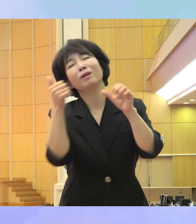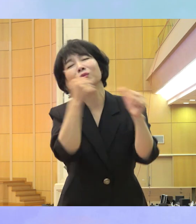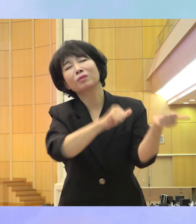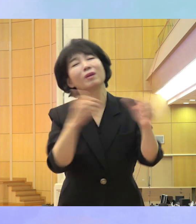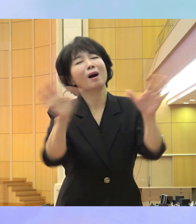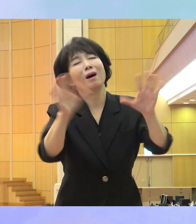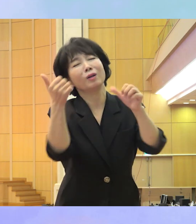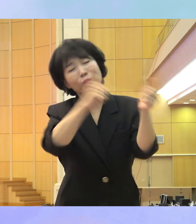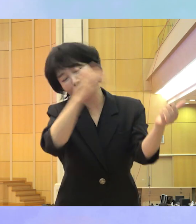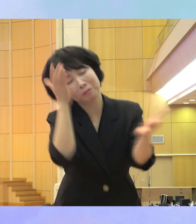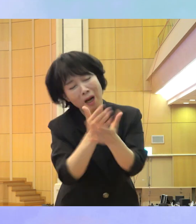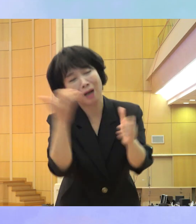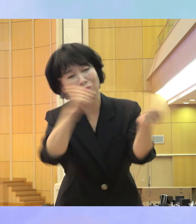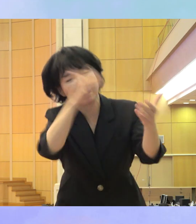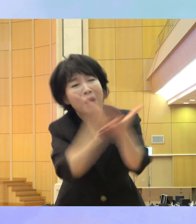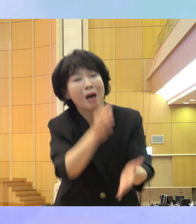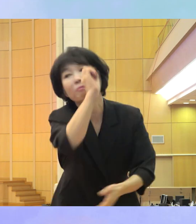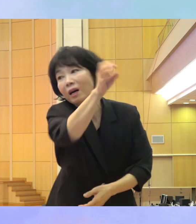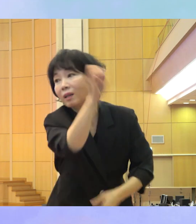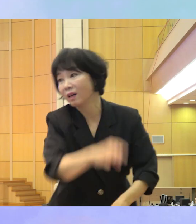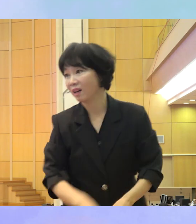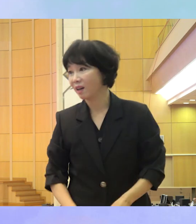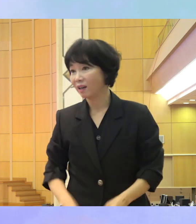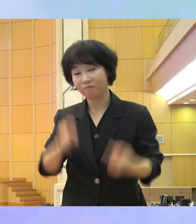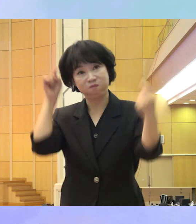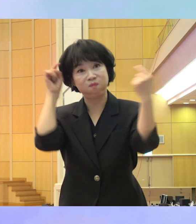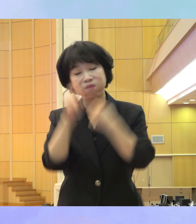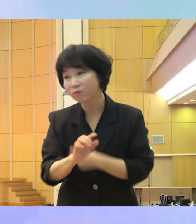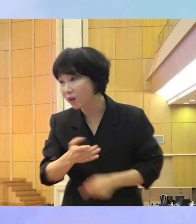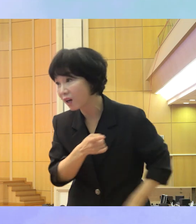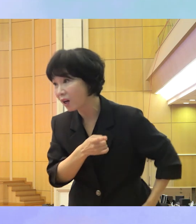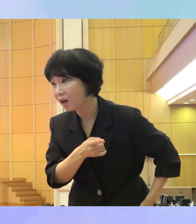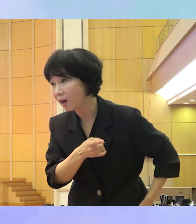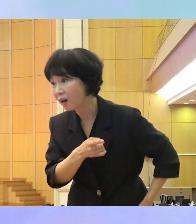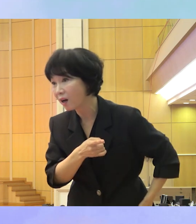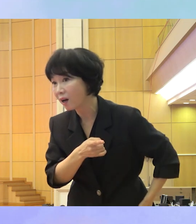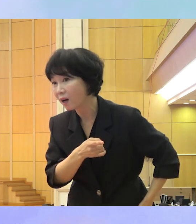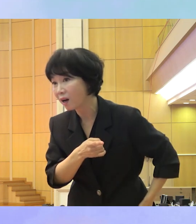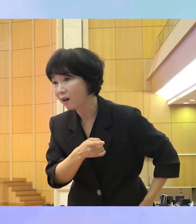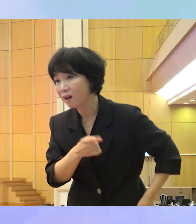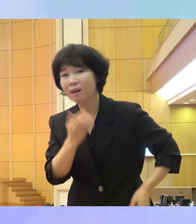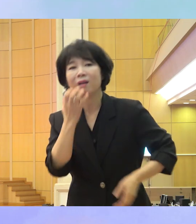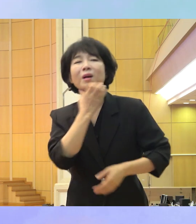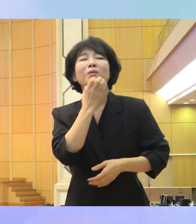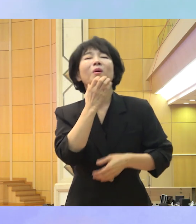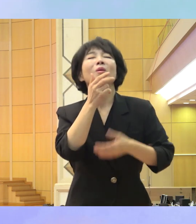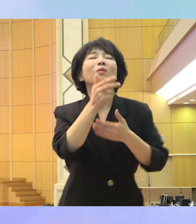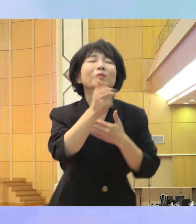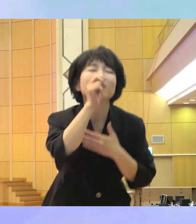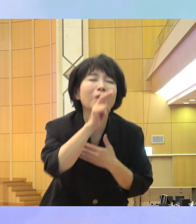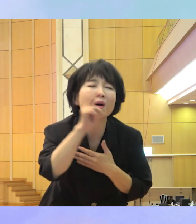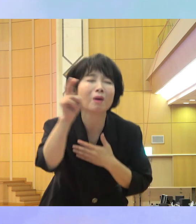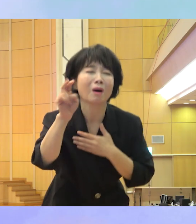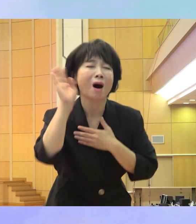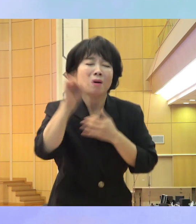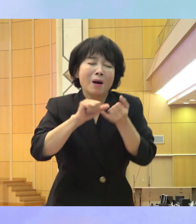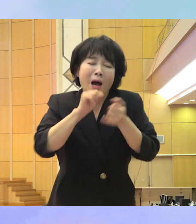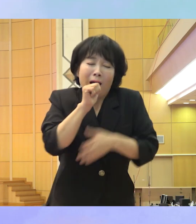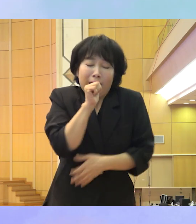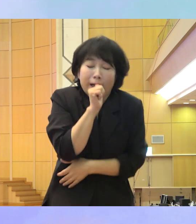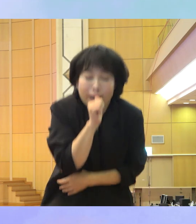간청했다는 것인데 여기는 항변했다고 나오는데, 베드로가 예수를 붙들고 항변하여 이르되 주여 그리 마옵소서.